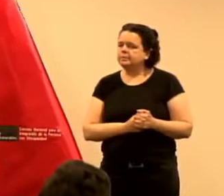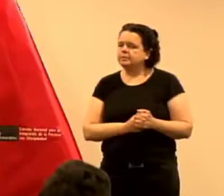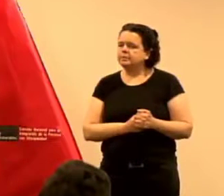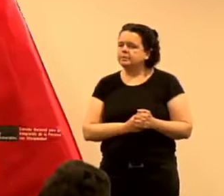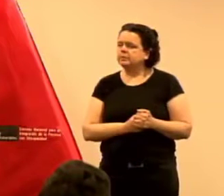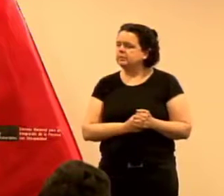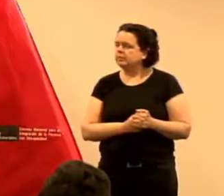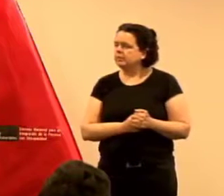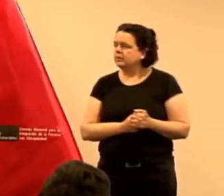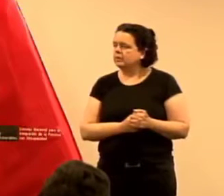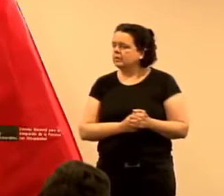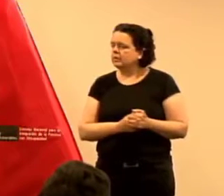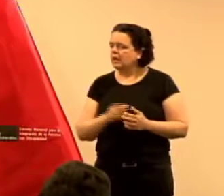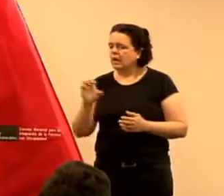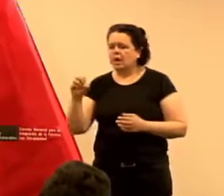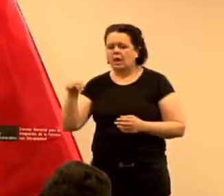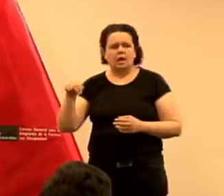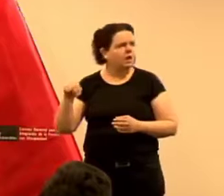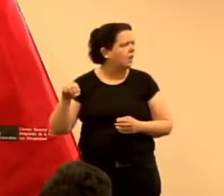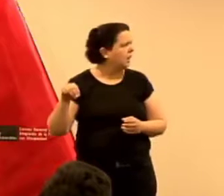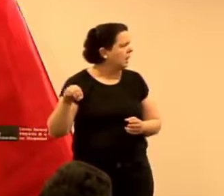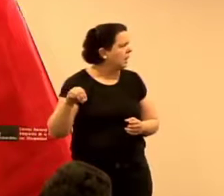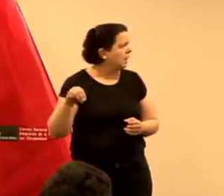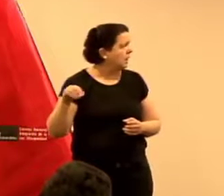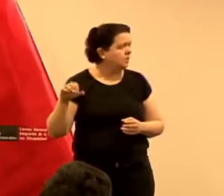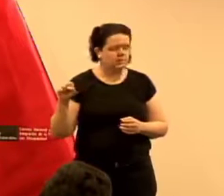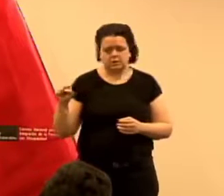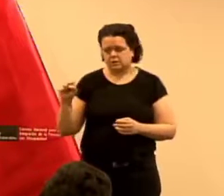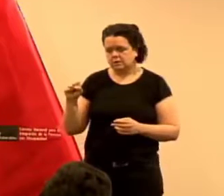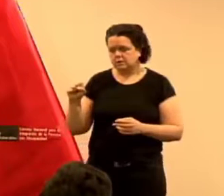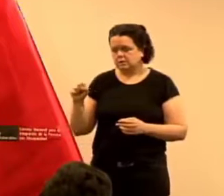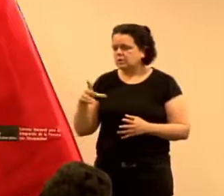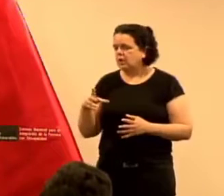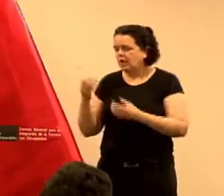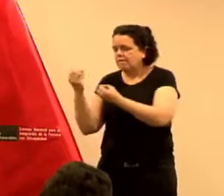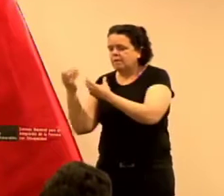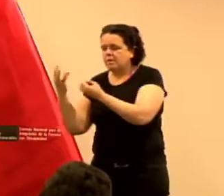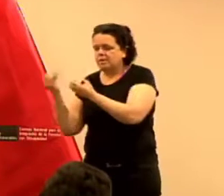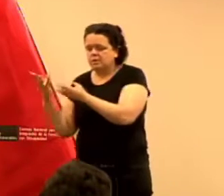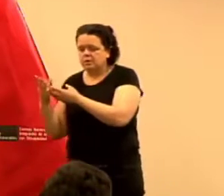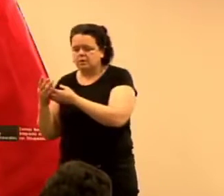los EMIs, ¿no? Son los datos sectoriales, que es